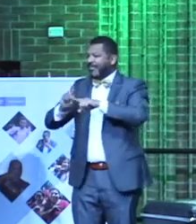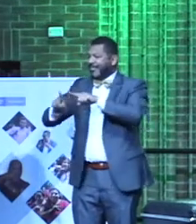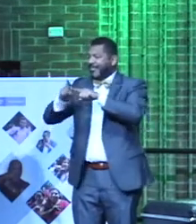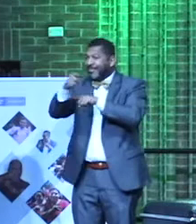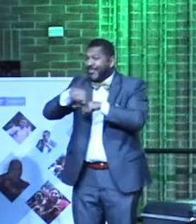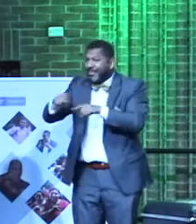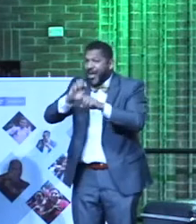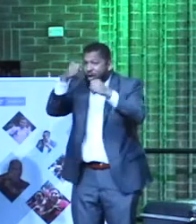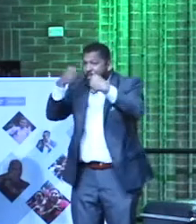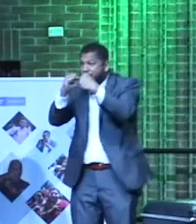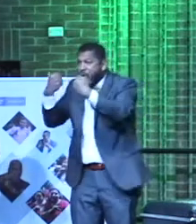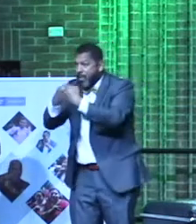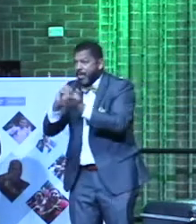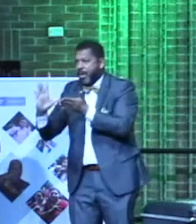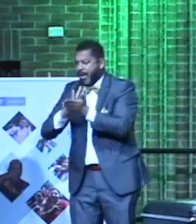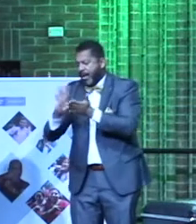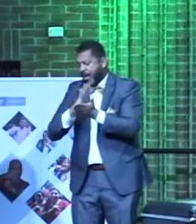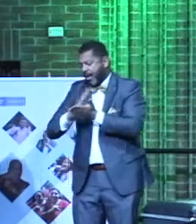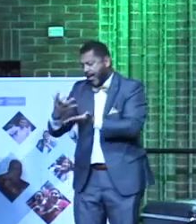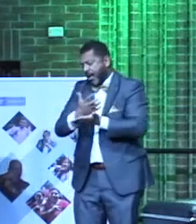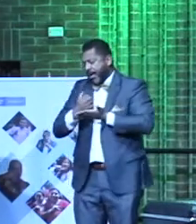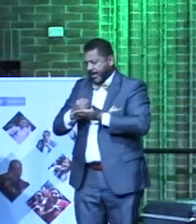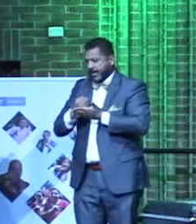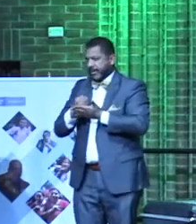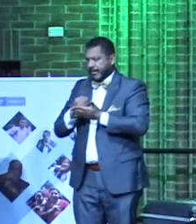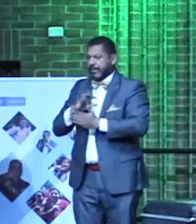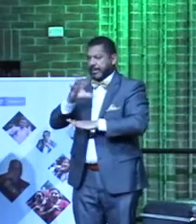que hemos tenido en esta materia. Siguiente.